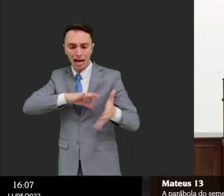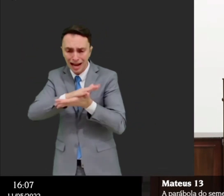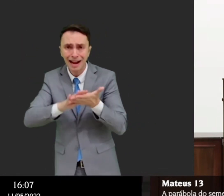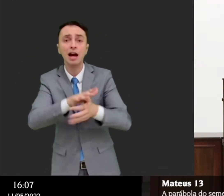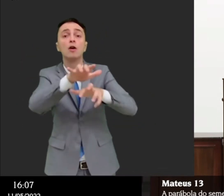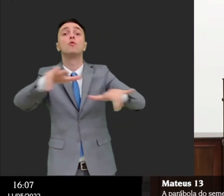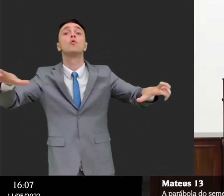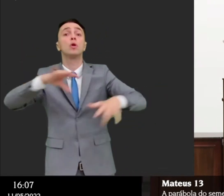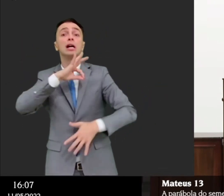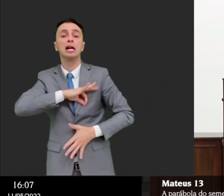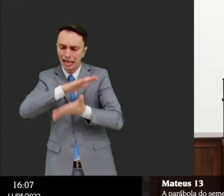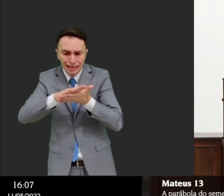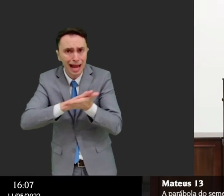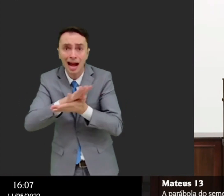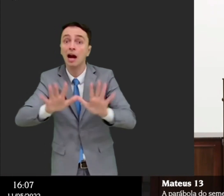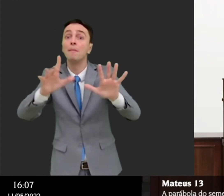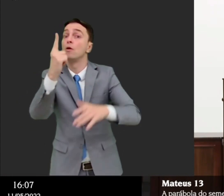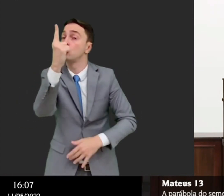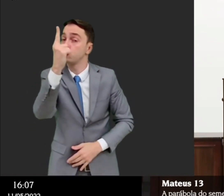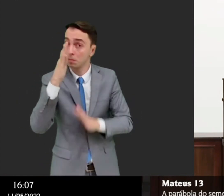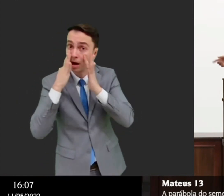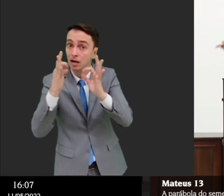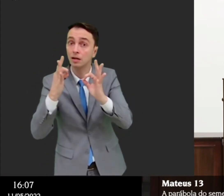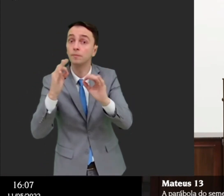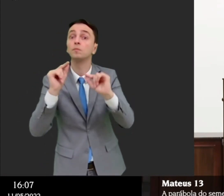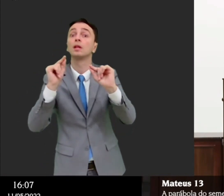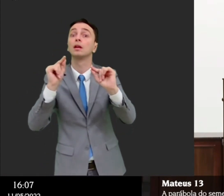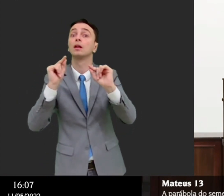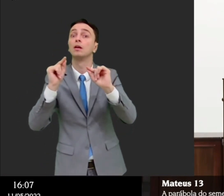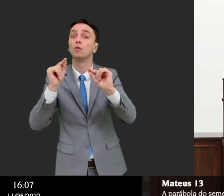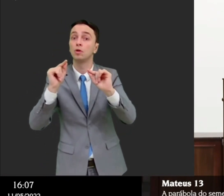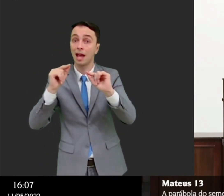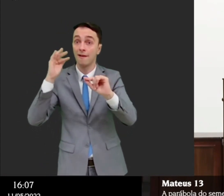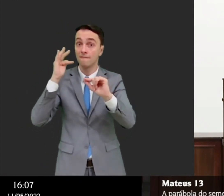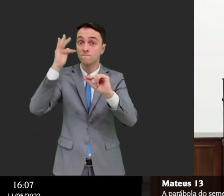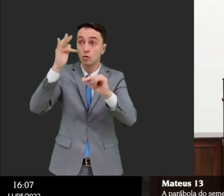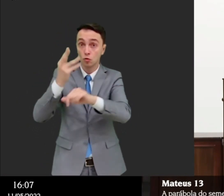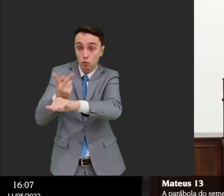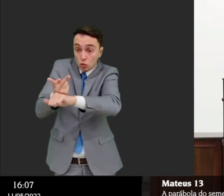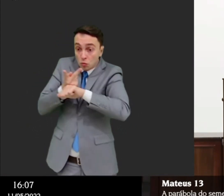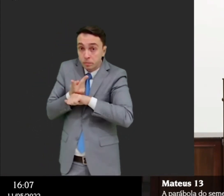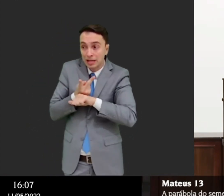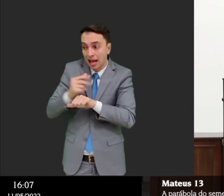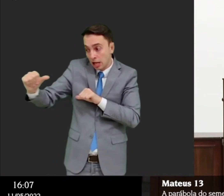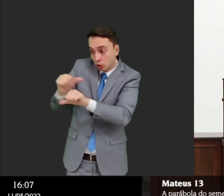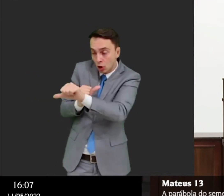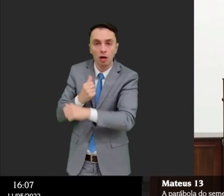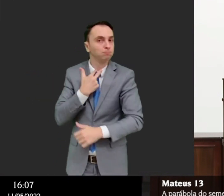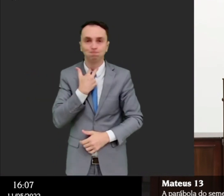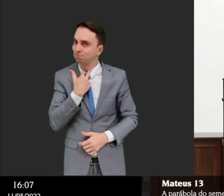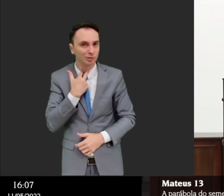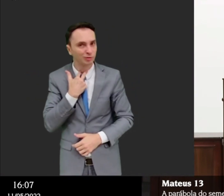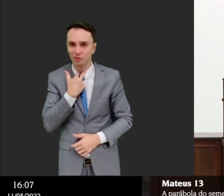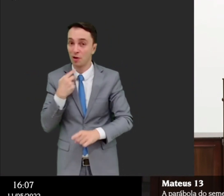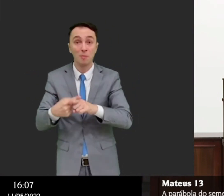organista não ganha nada. Só que tem uma coisa: o que nós vamos ganhar, nós não trocamos com ninguém e nem gastamos com ninguém. É